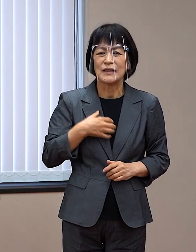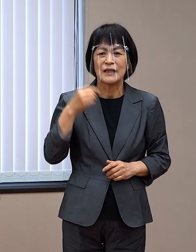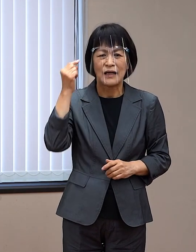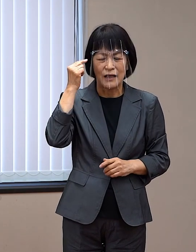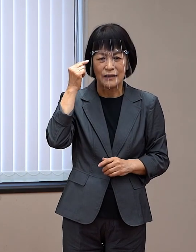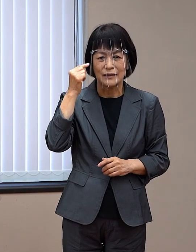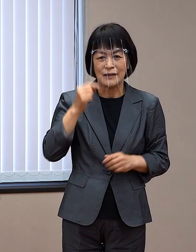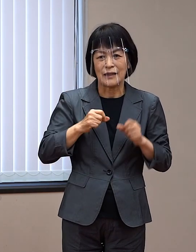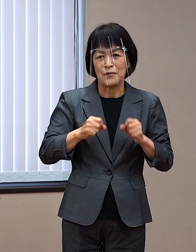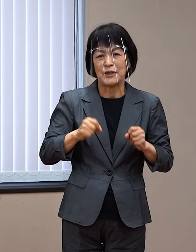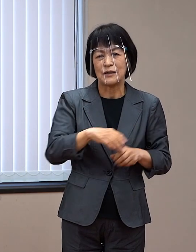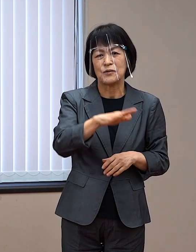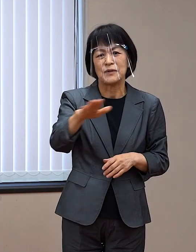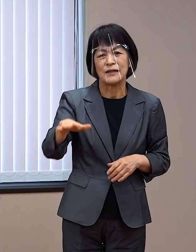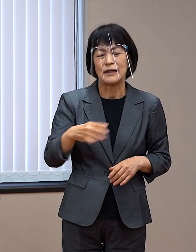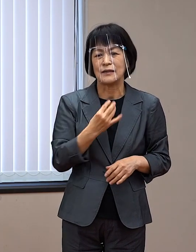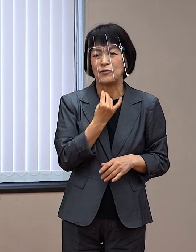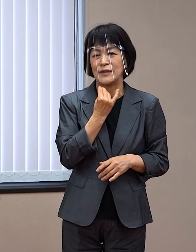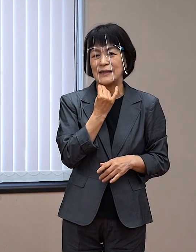ている方々への期待を